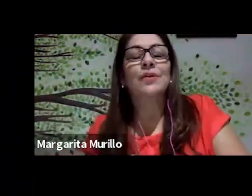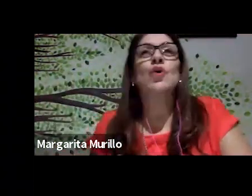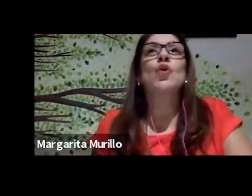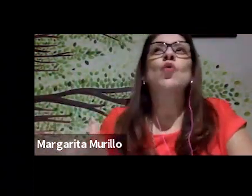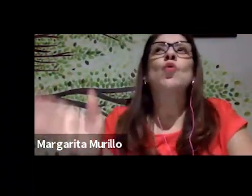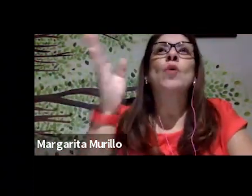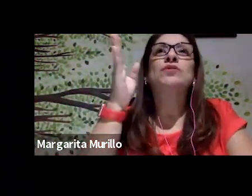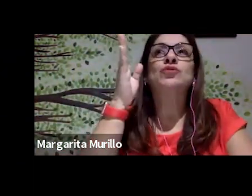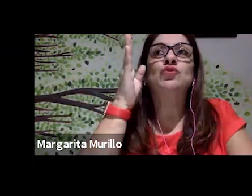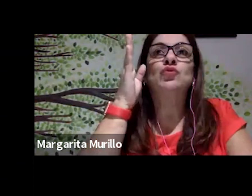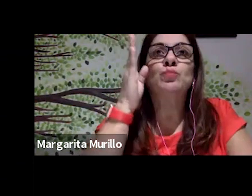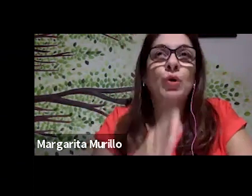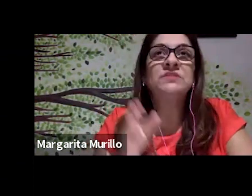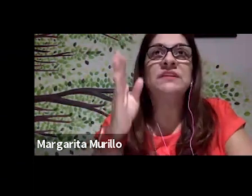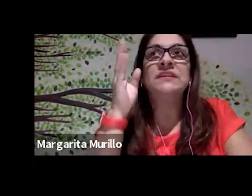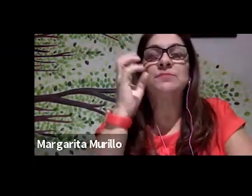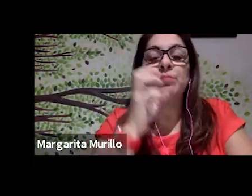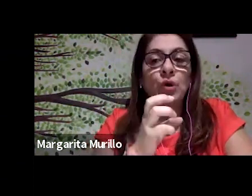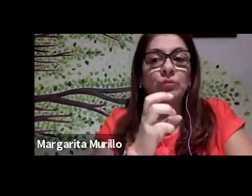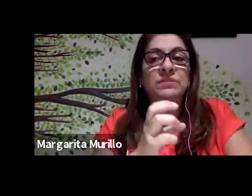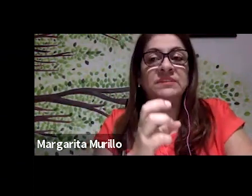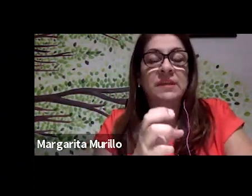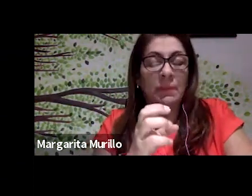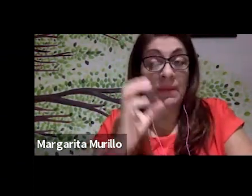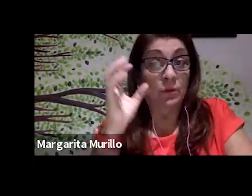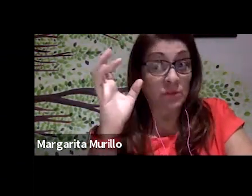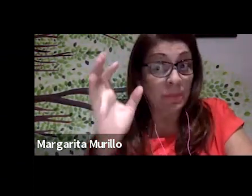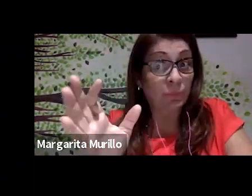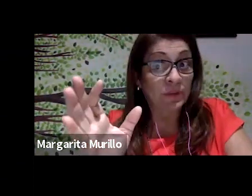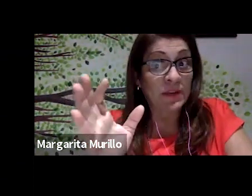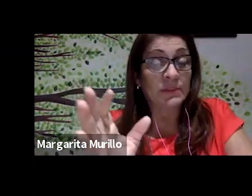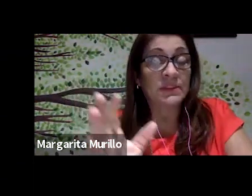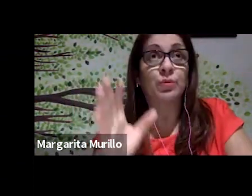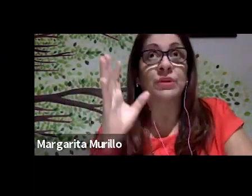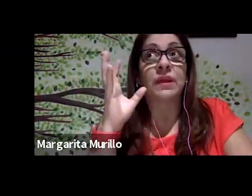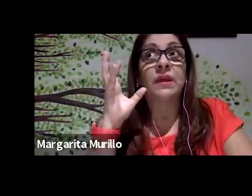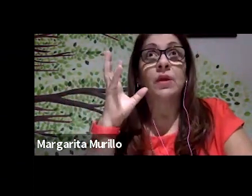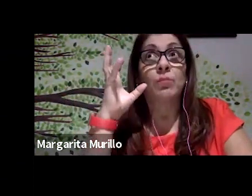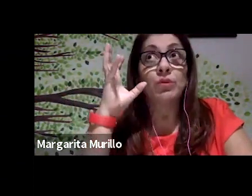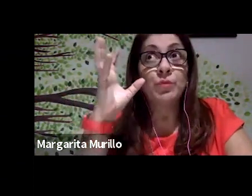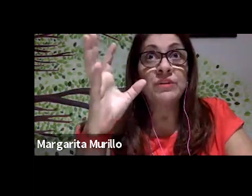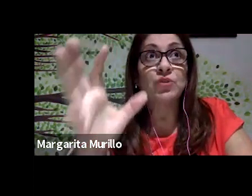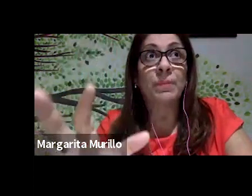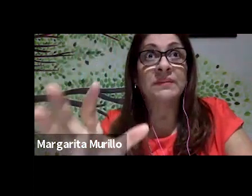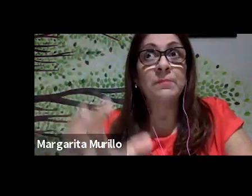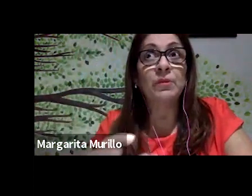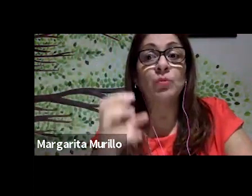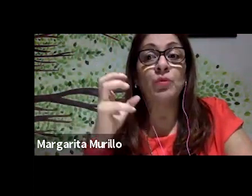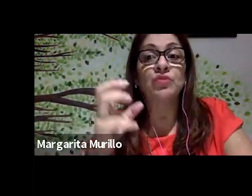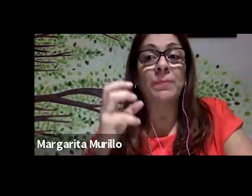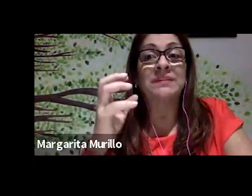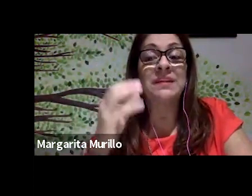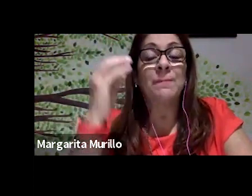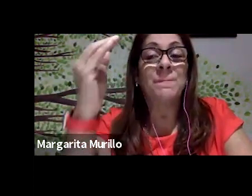compartir Cuando vos tenés poca autoestima inclusive para poner límites porque vos podés compartir